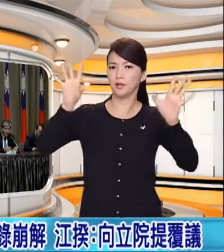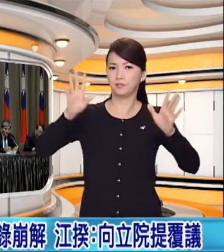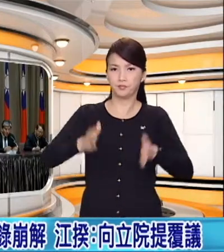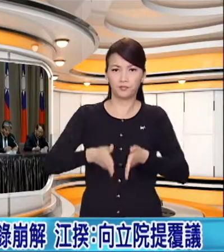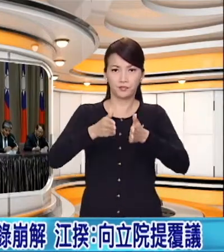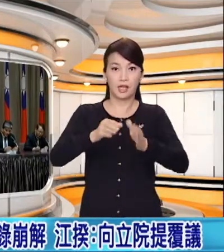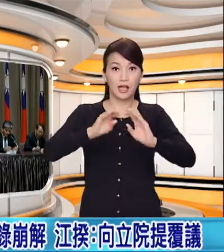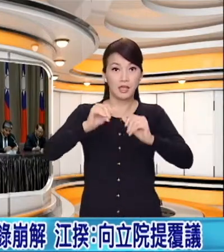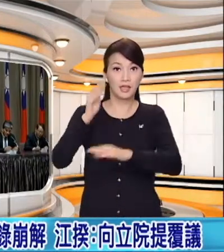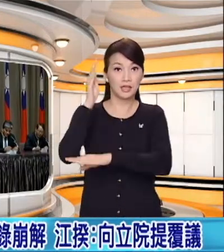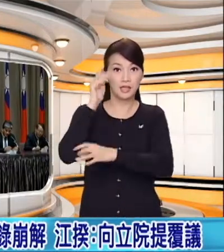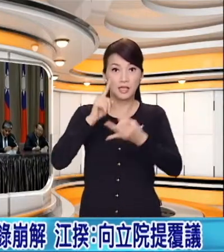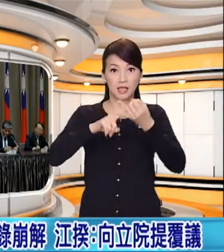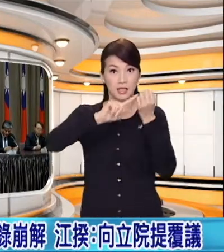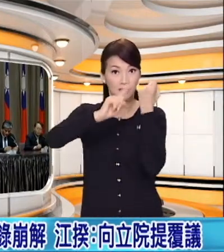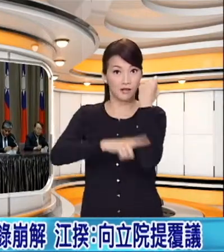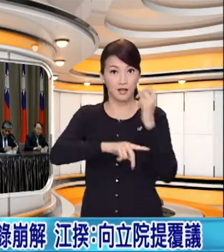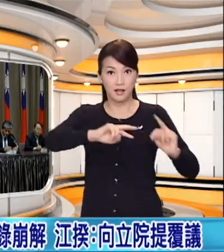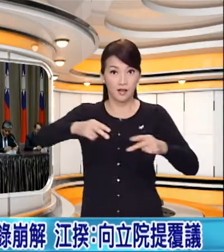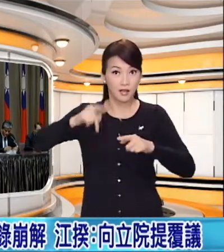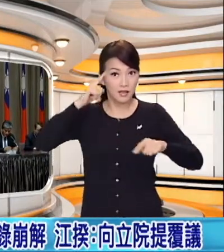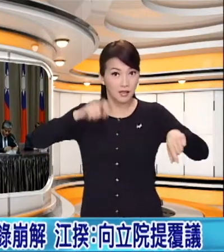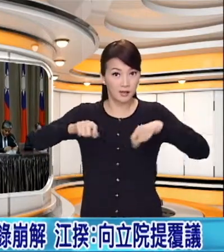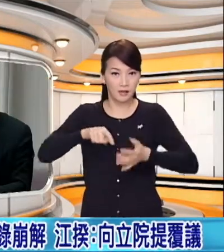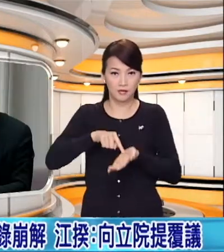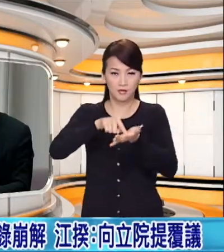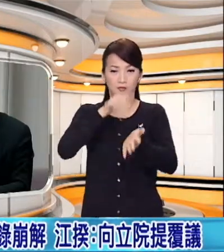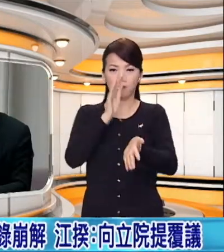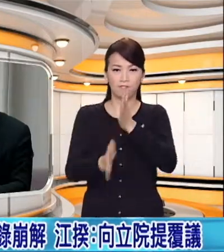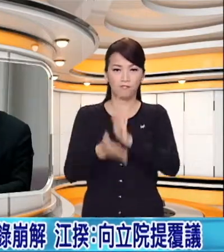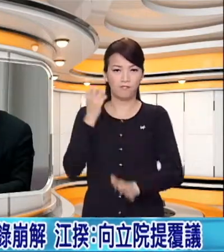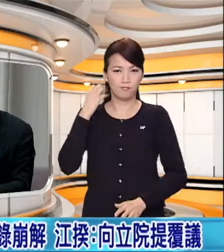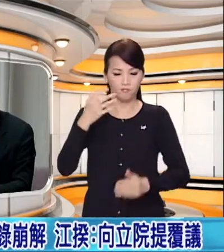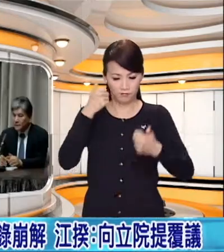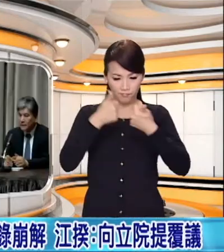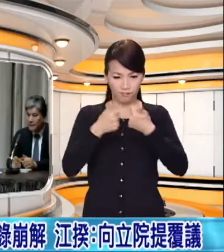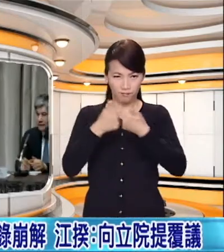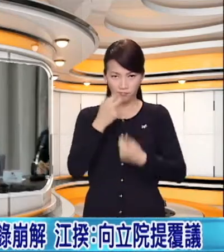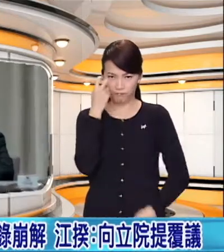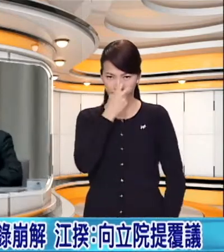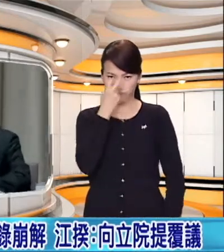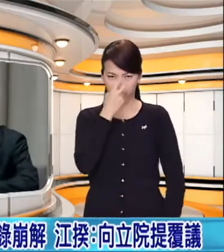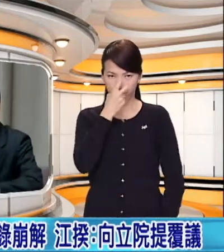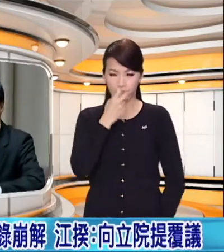天宣布，将对地政事法修正案提出复议。